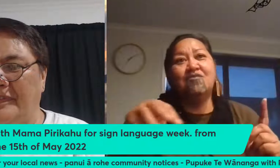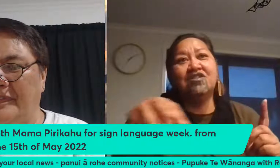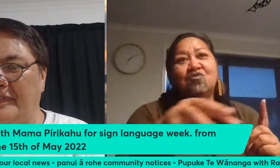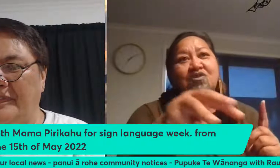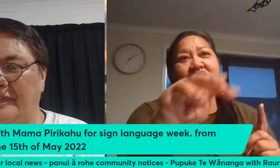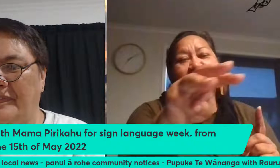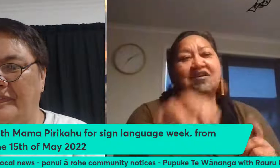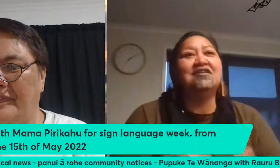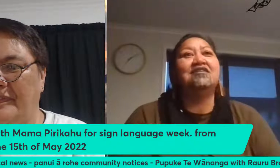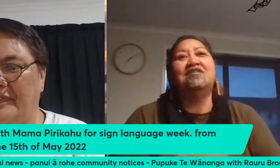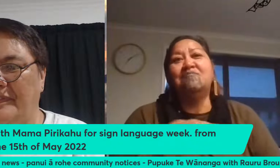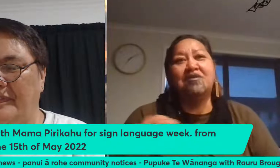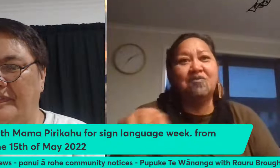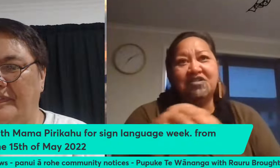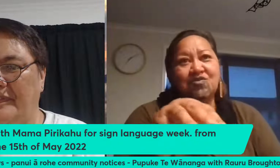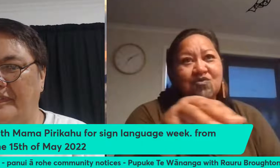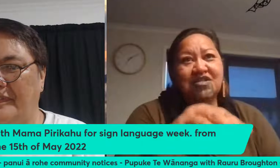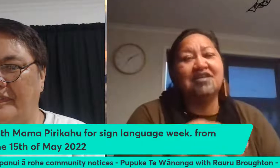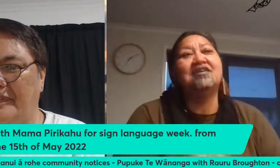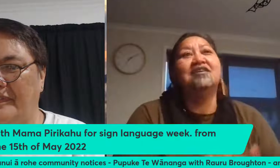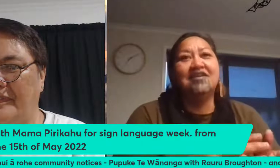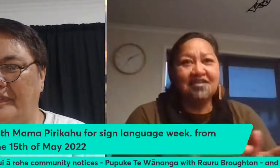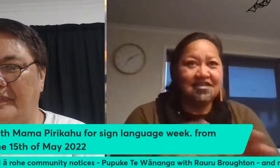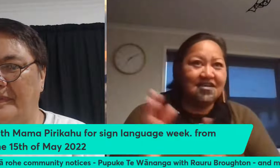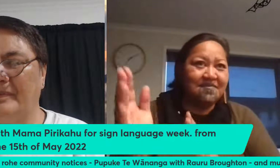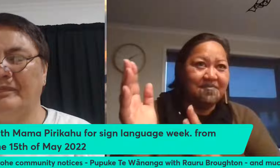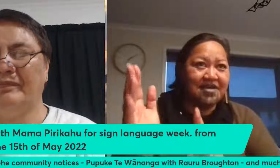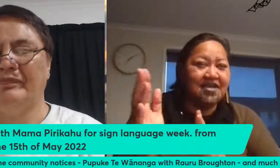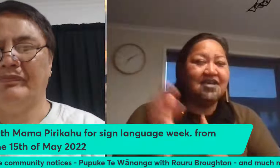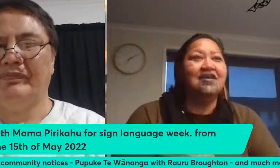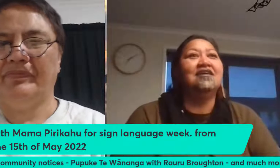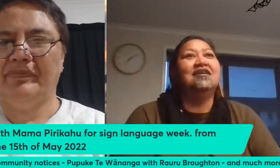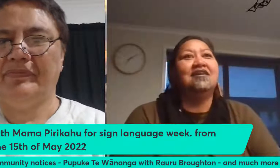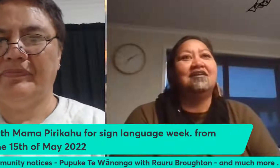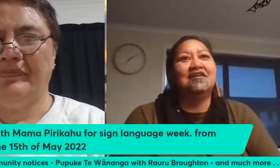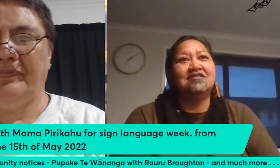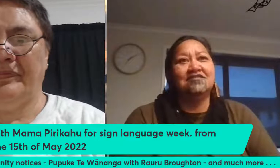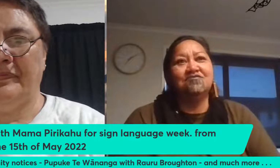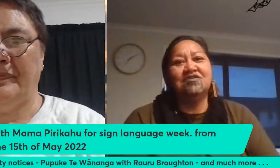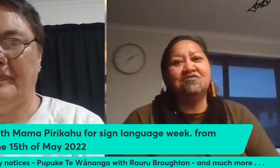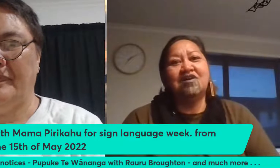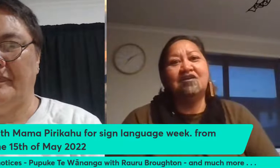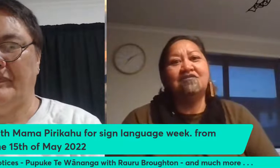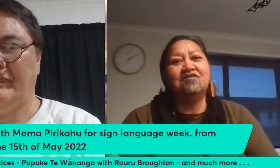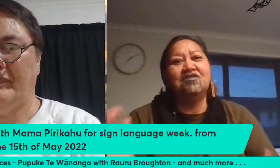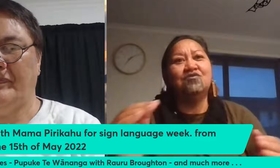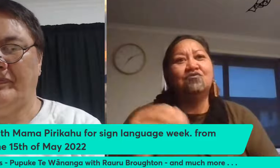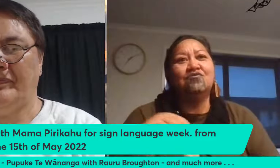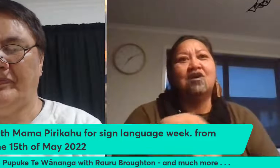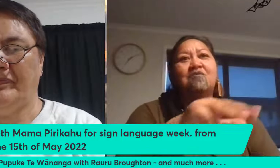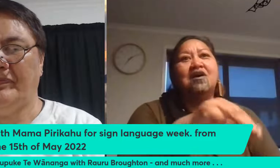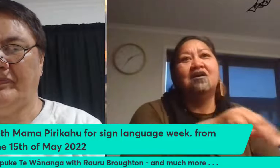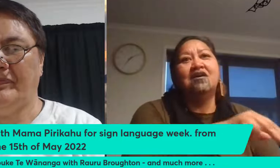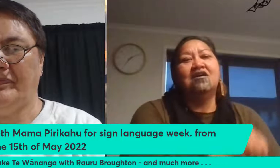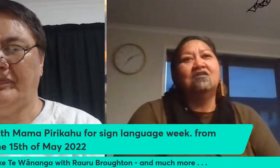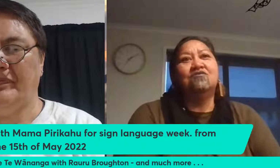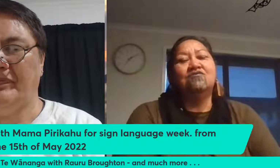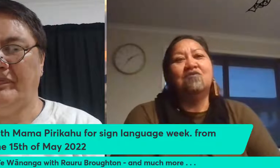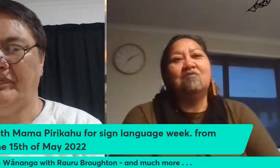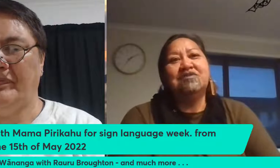e ki wai tōtara, ara mai wai tōtara ki taipake. Ara ta tua au ki tōku